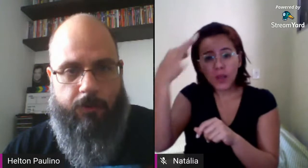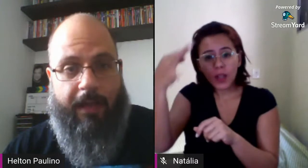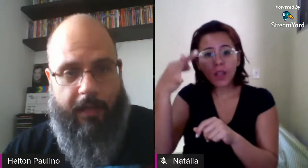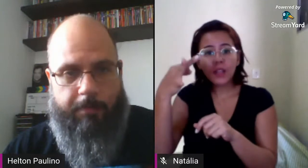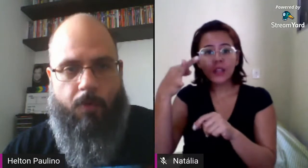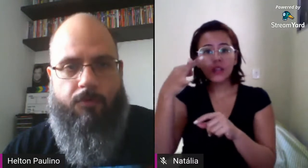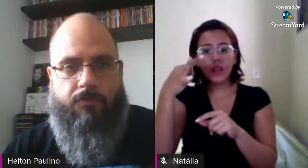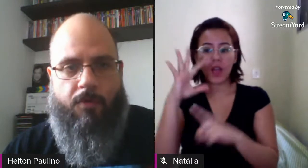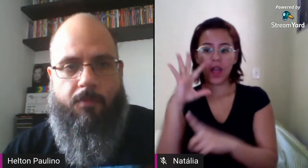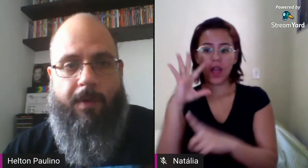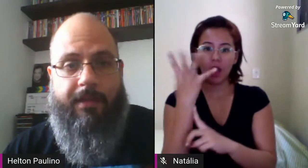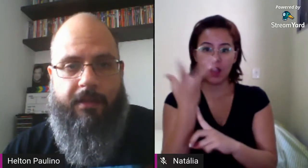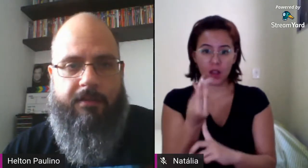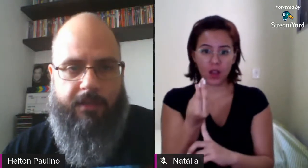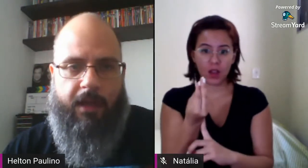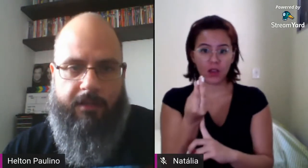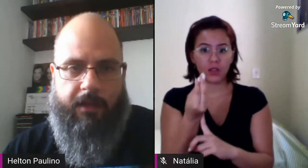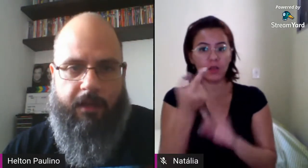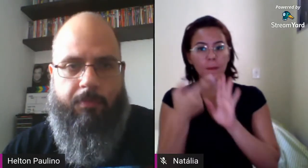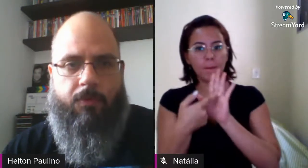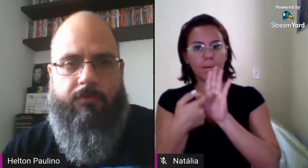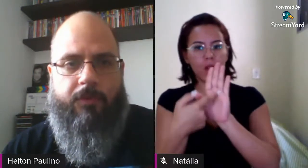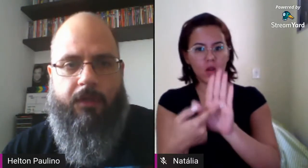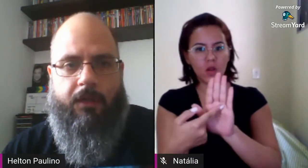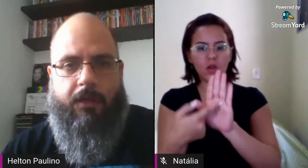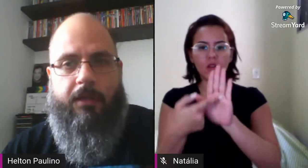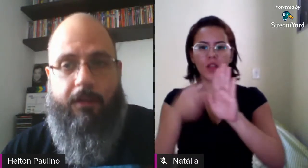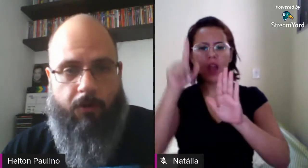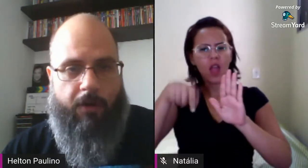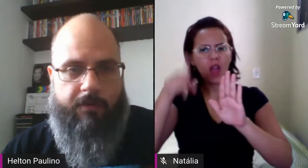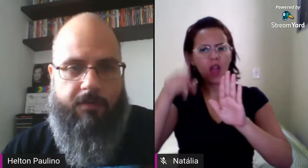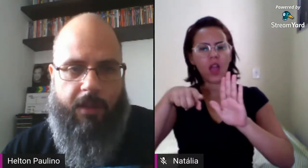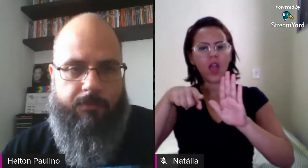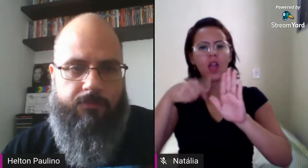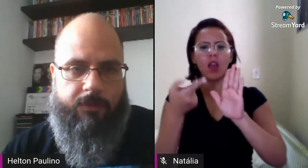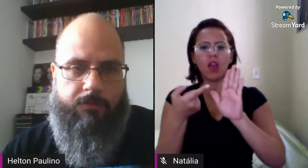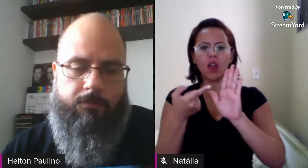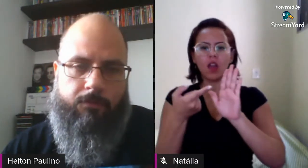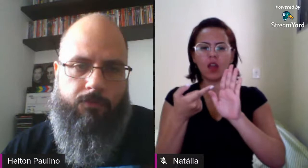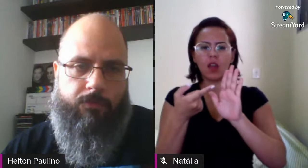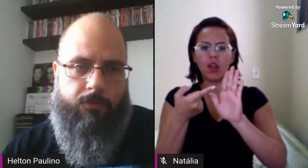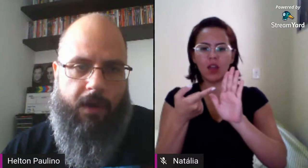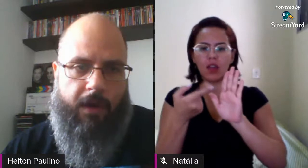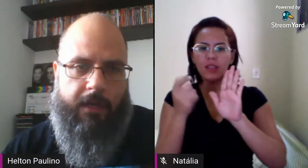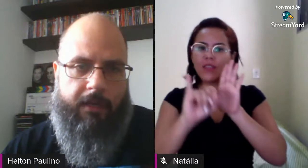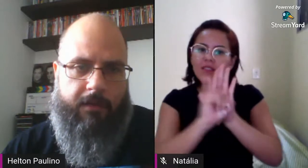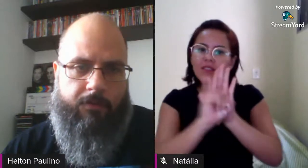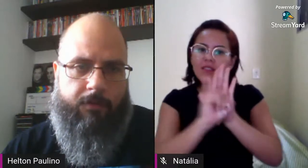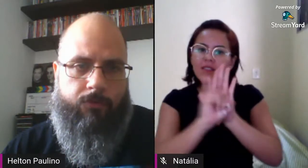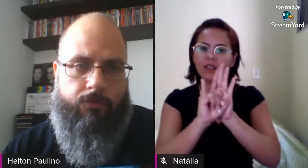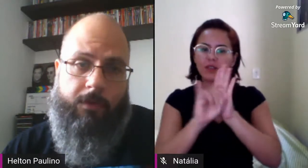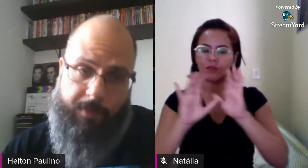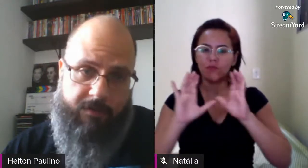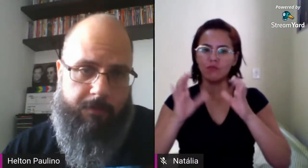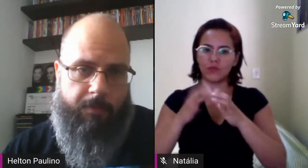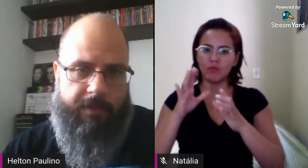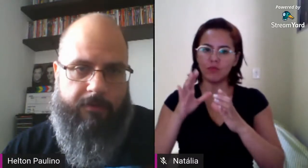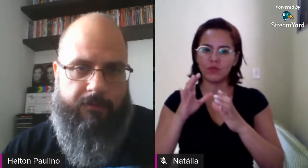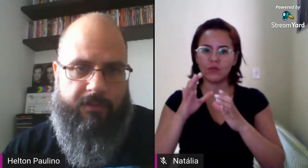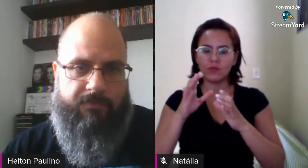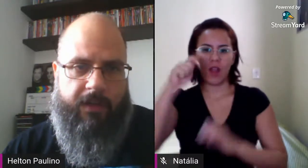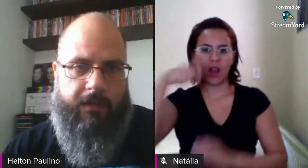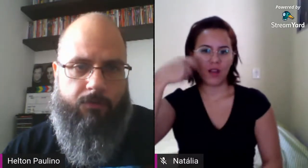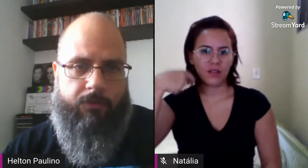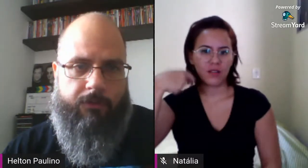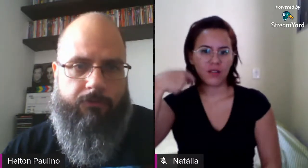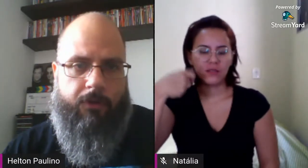expressão daquele povo, como uma identidade daquele povo. E nós temos isso muito arraigado na nossa cultura, principalmente